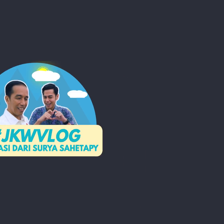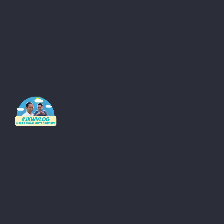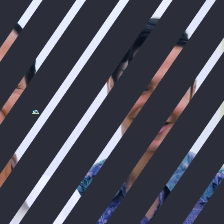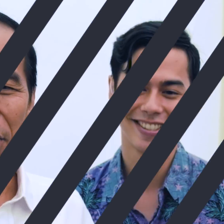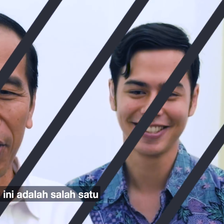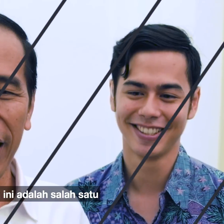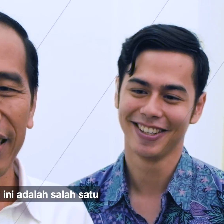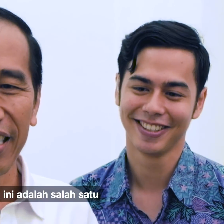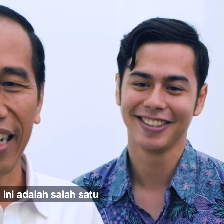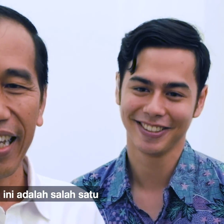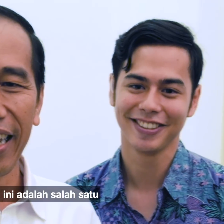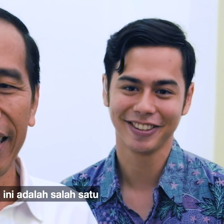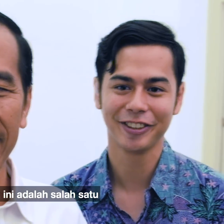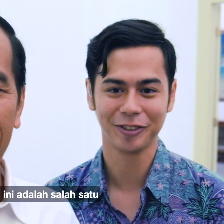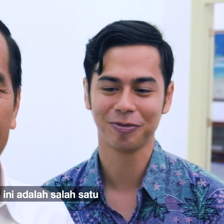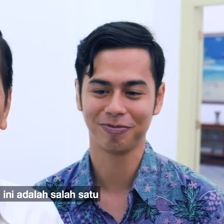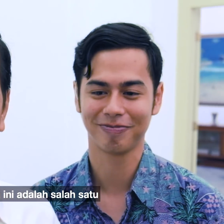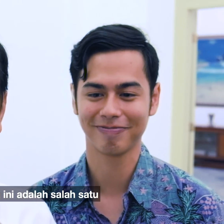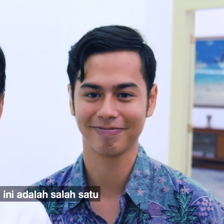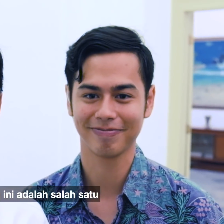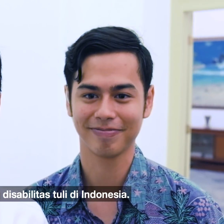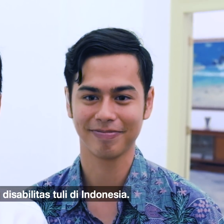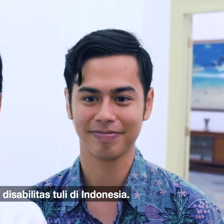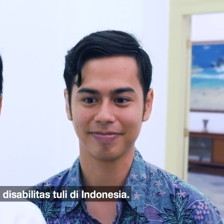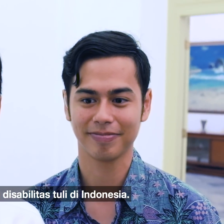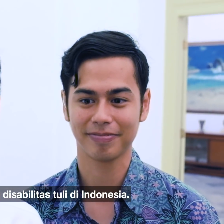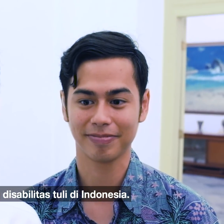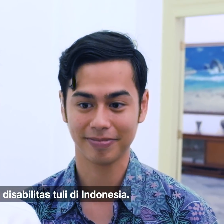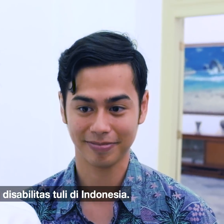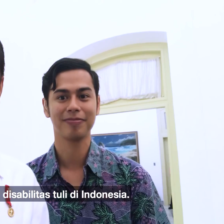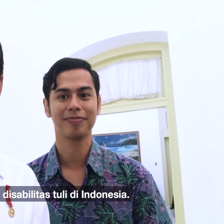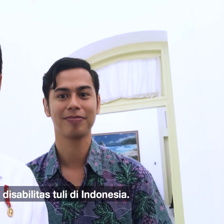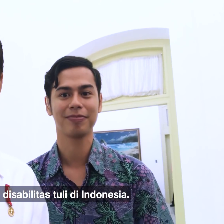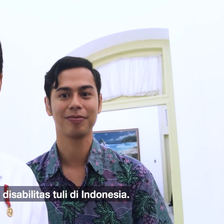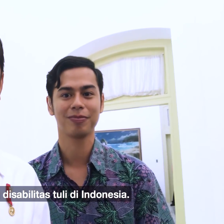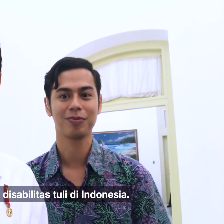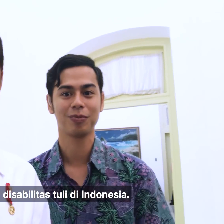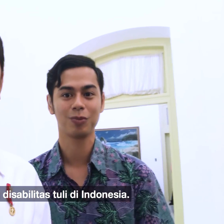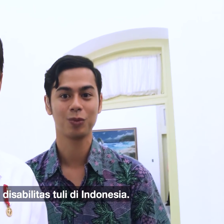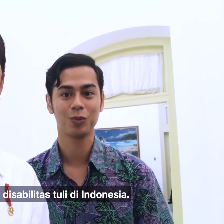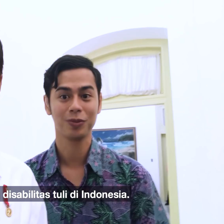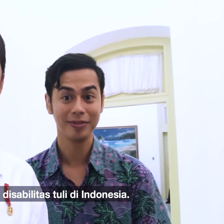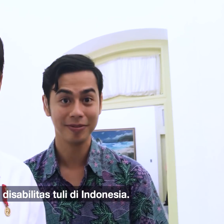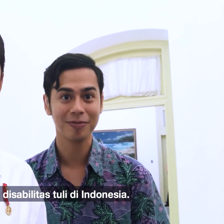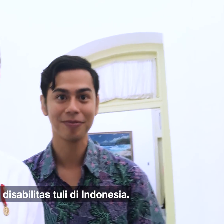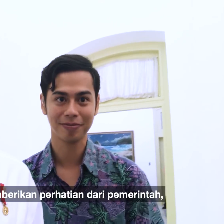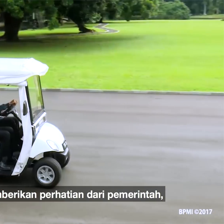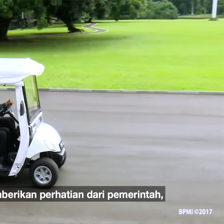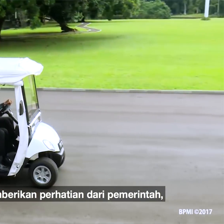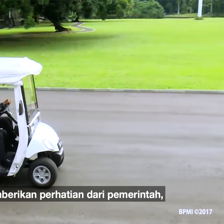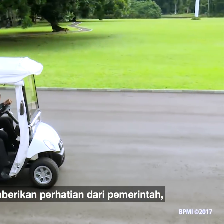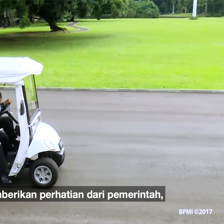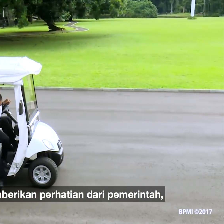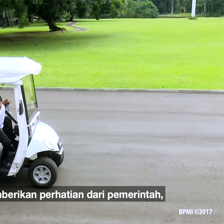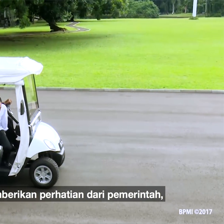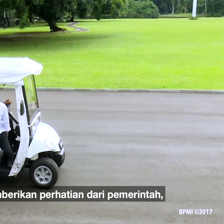Makasih banget, Pak. Surya ini adalah salah satu penyandang disabilitas tuli di Indonesia. Kita ingin